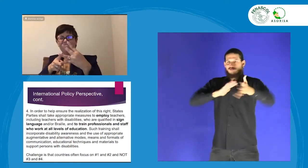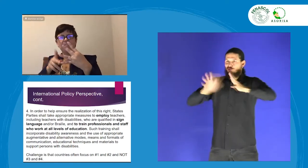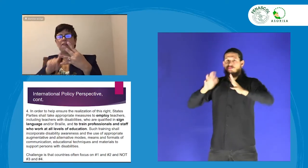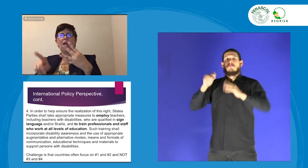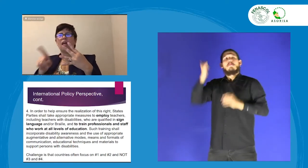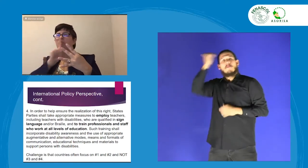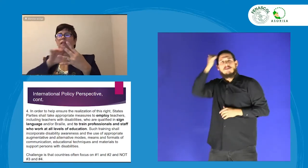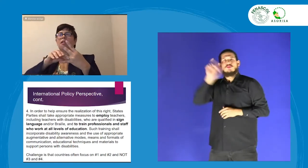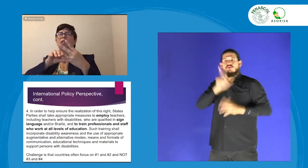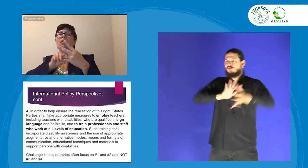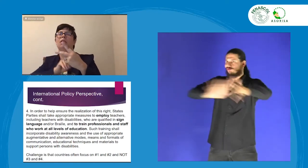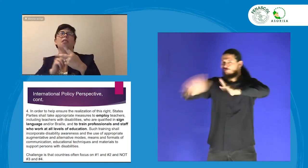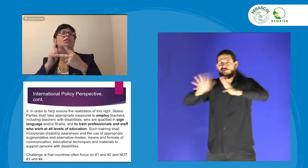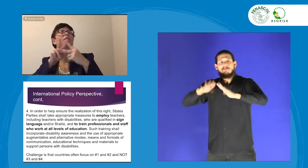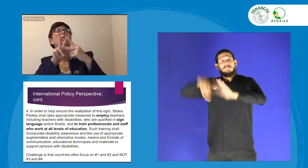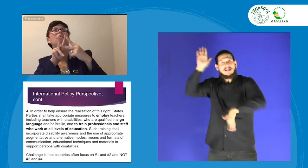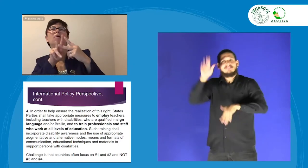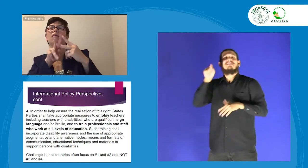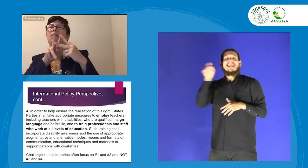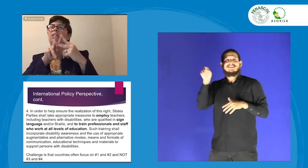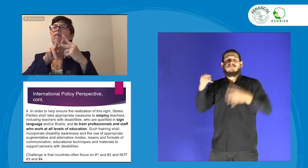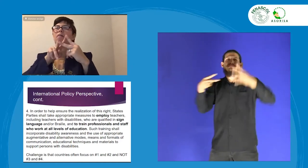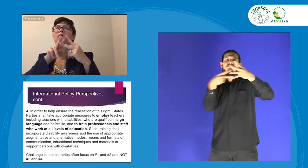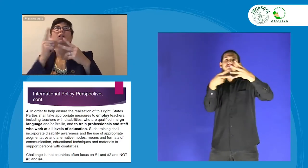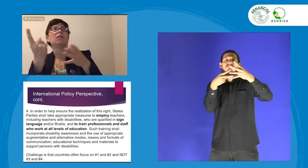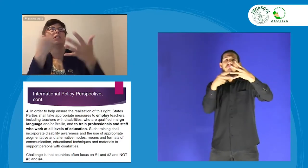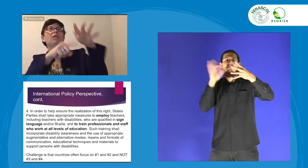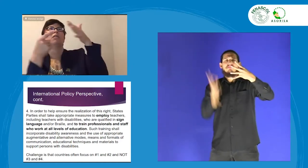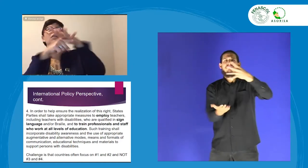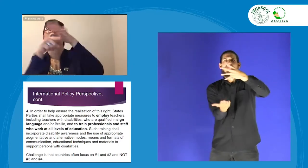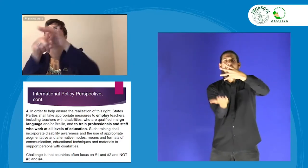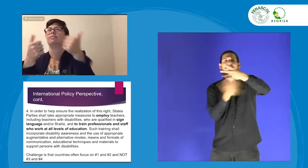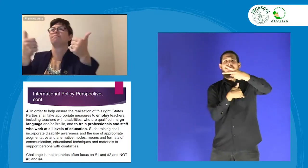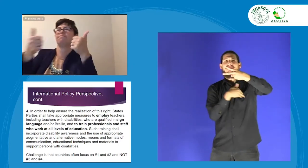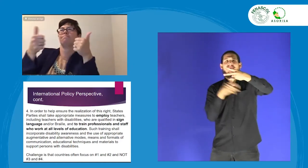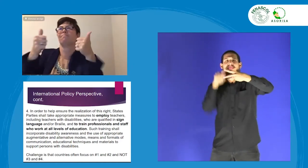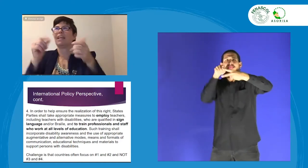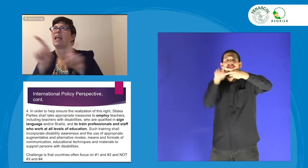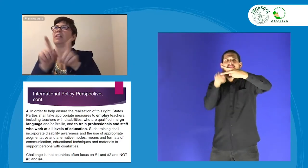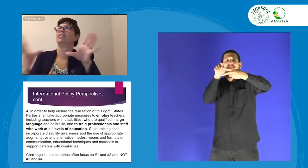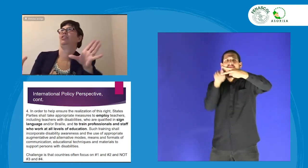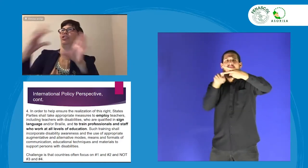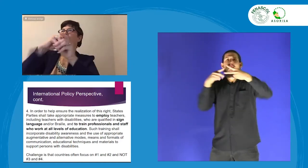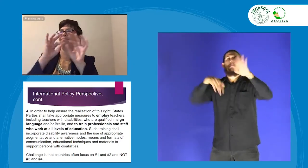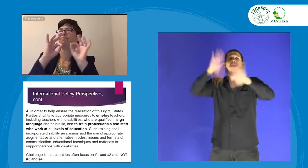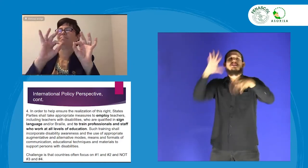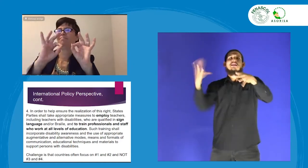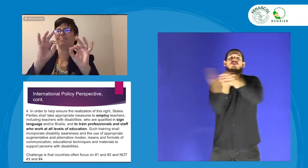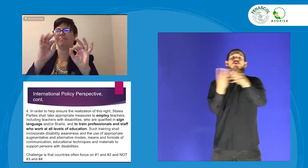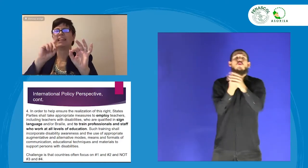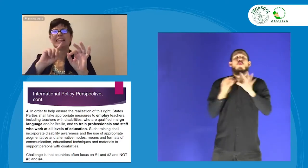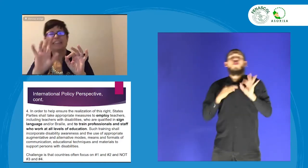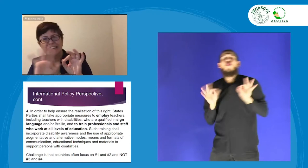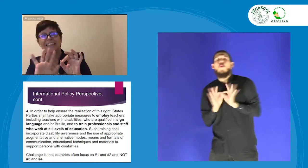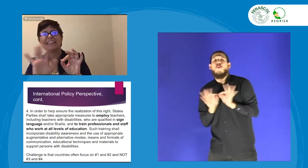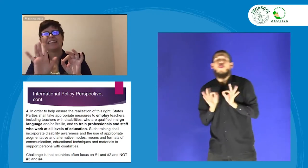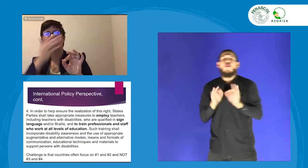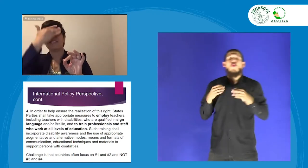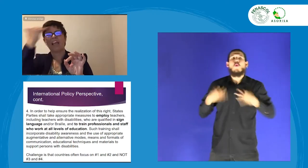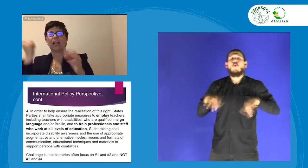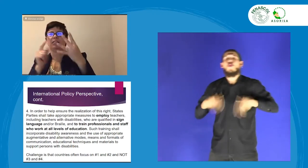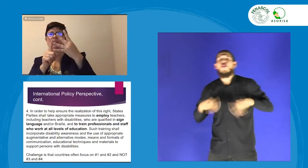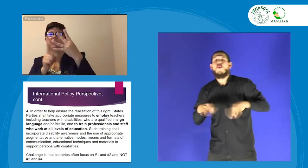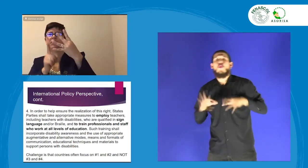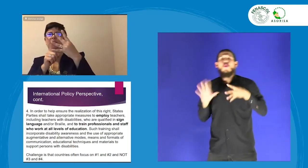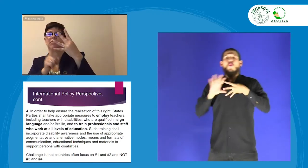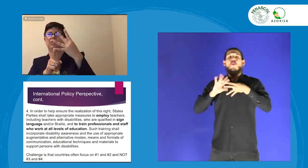de la lengua, con el desarrollo de su identidad. Pareciera que solamente estuvieran viendo estos primeros dos aspectos y con esos bastara para ellos. Y